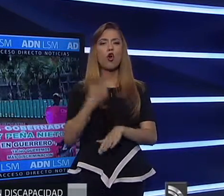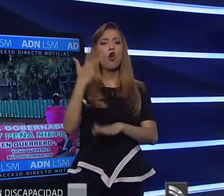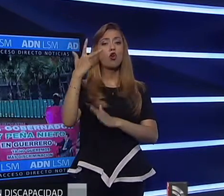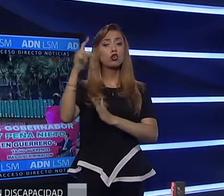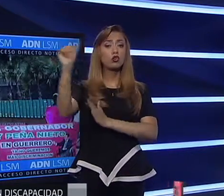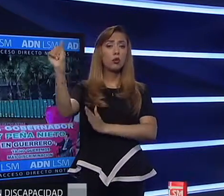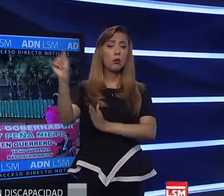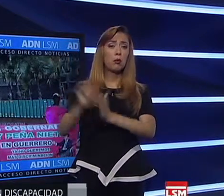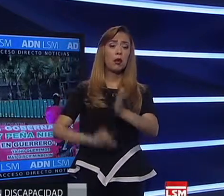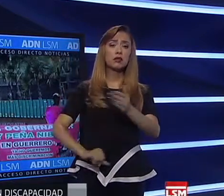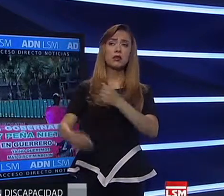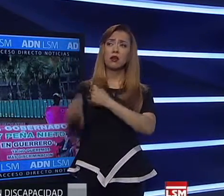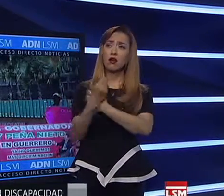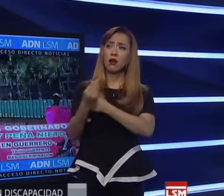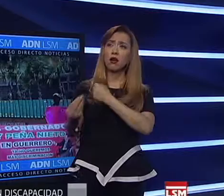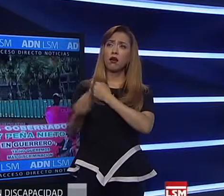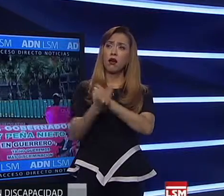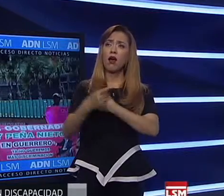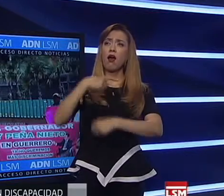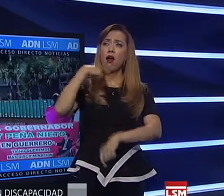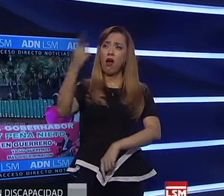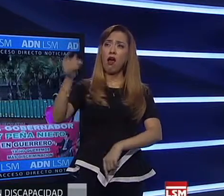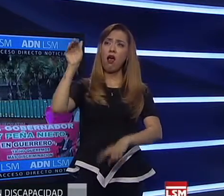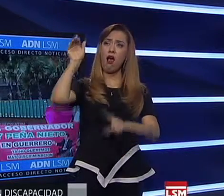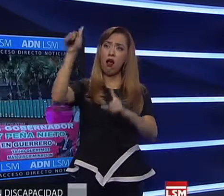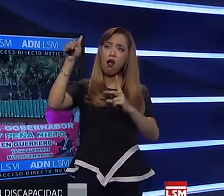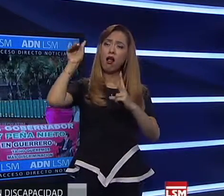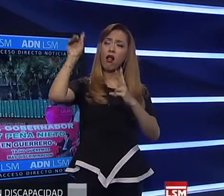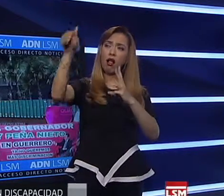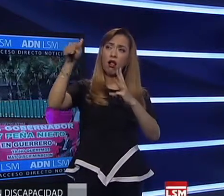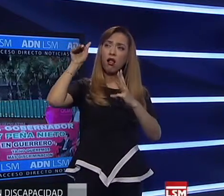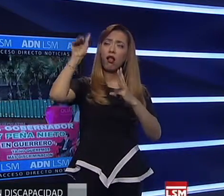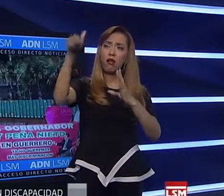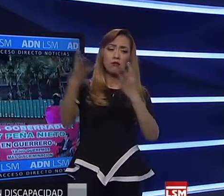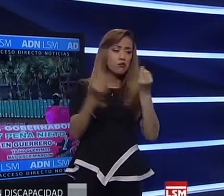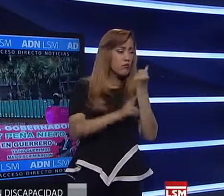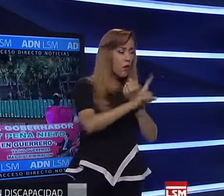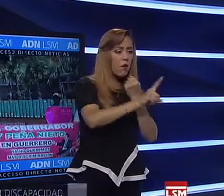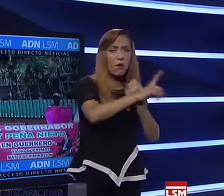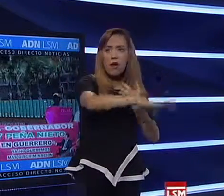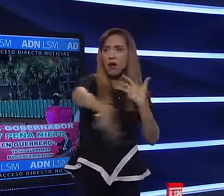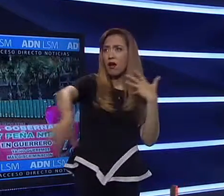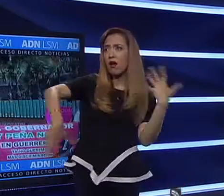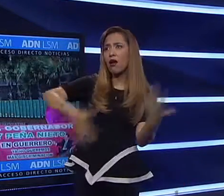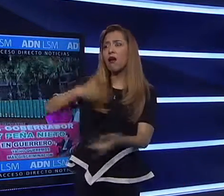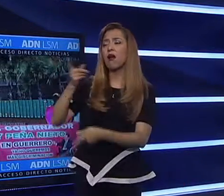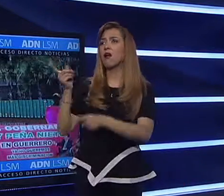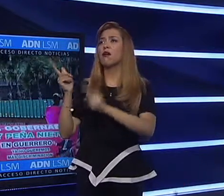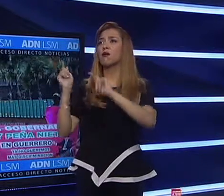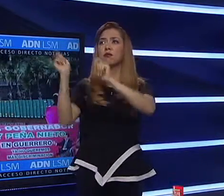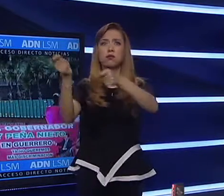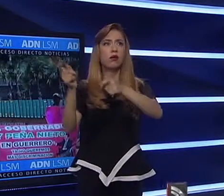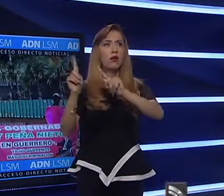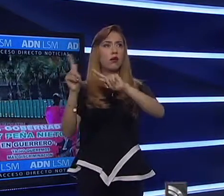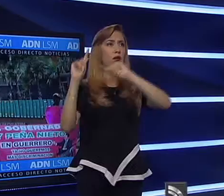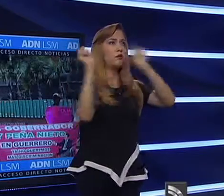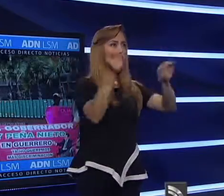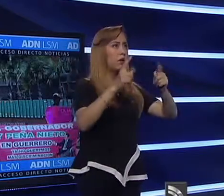diversos asuntos en torno al sector, los cuales han sido ignorados por diferentes autoridades a las cuales han sido